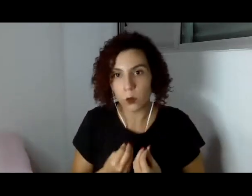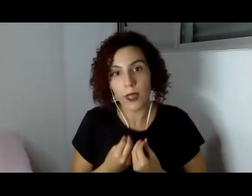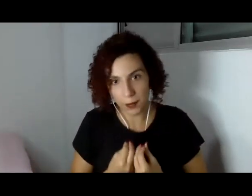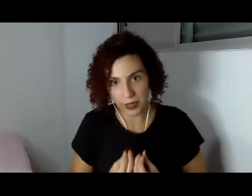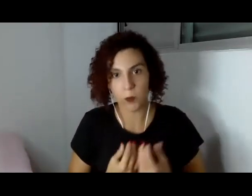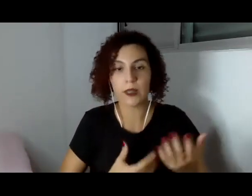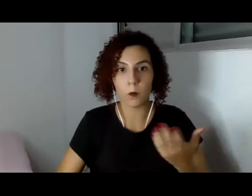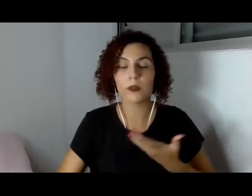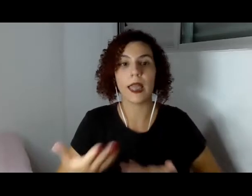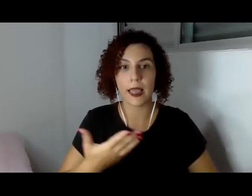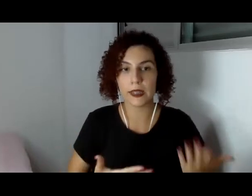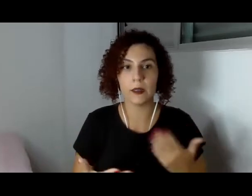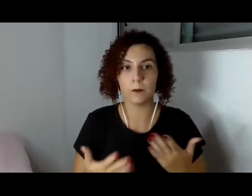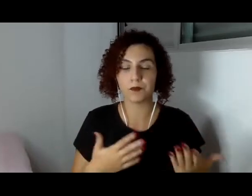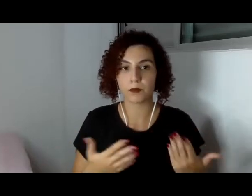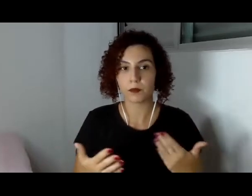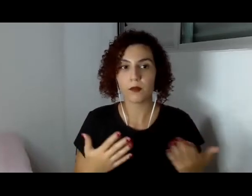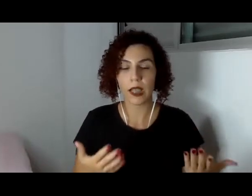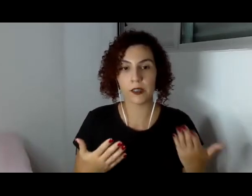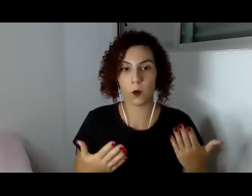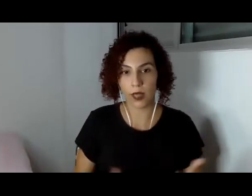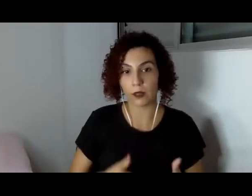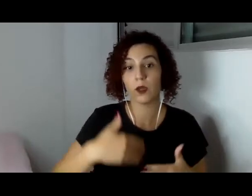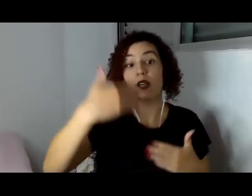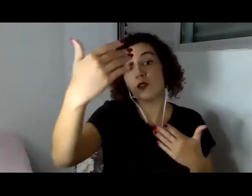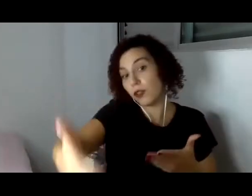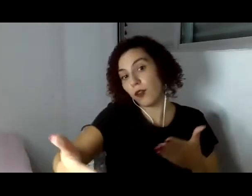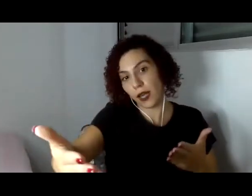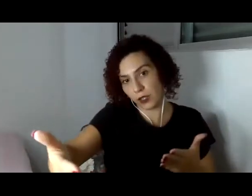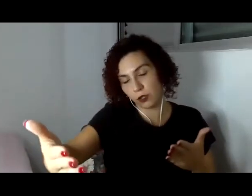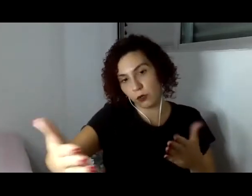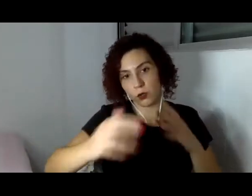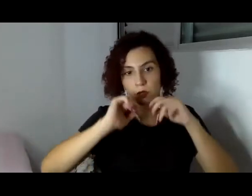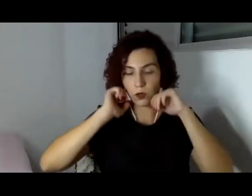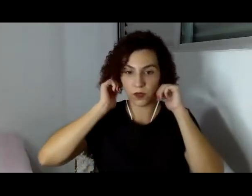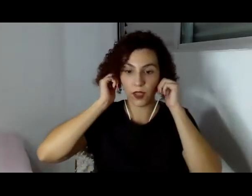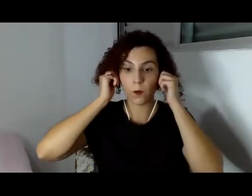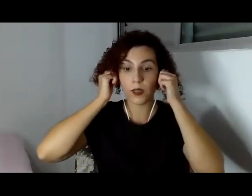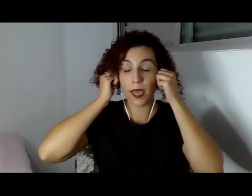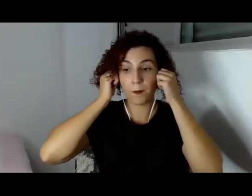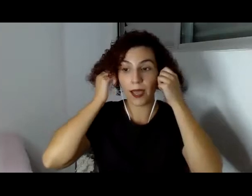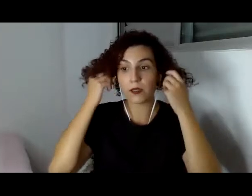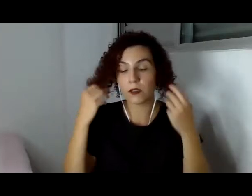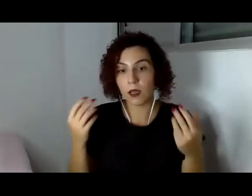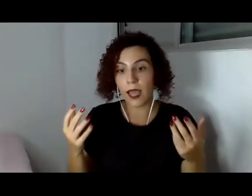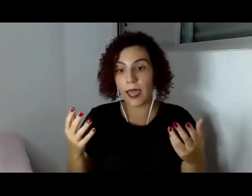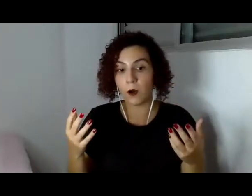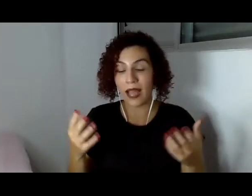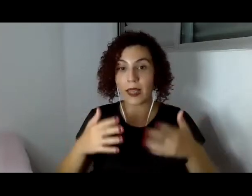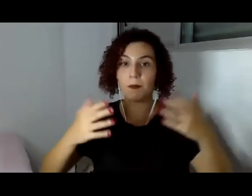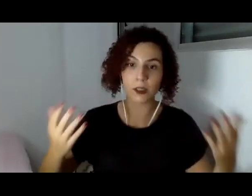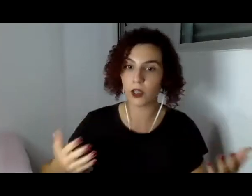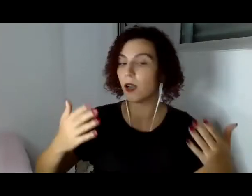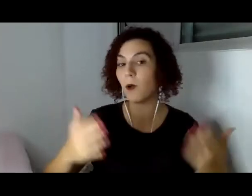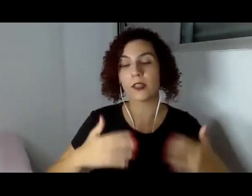Uma é surda mesmo, então tem esse contato. Diferente dos outros 2 filmes,